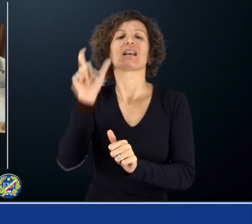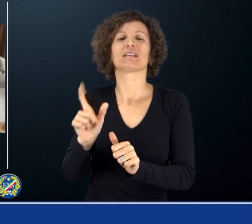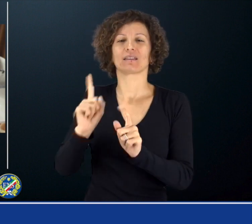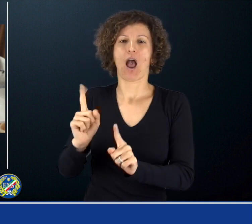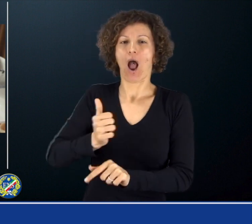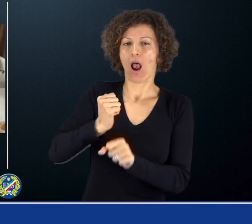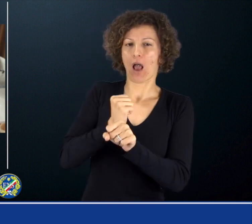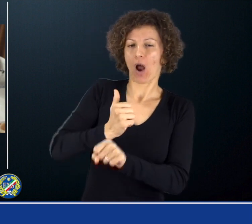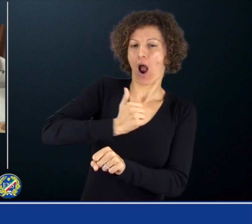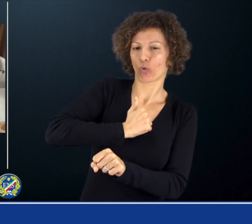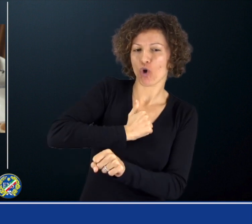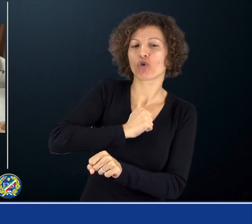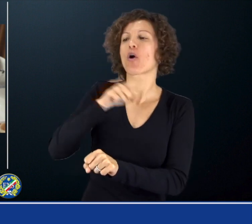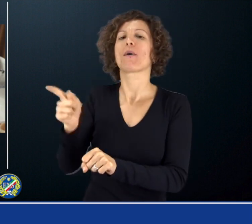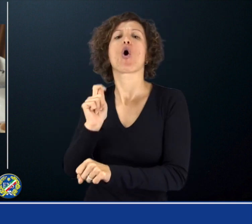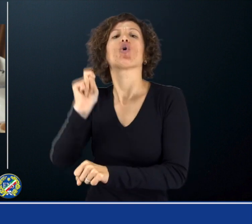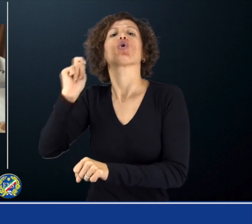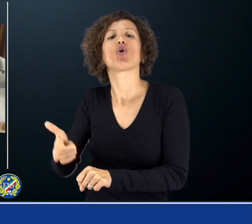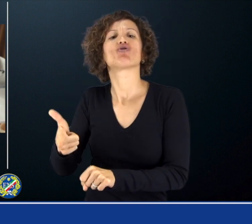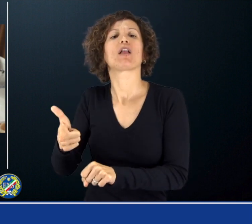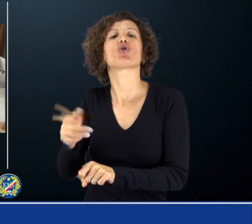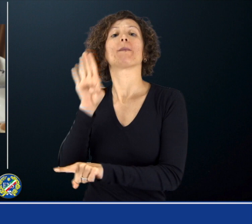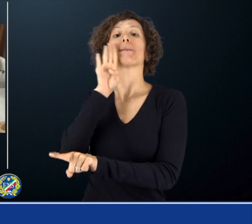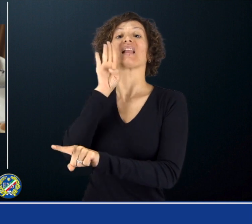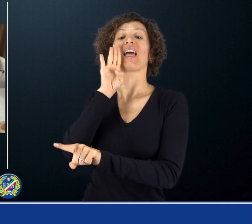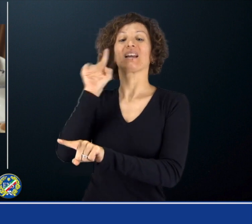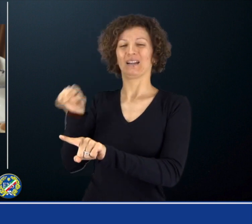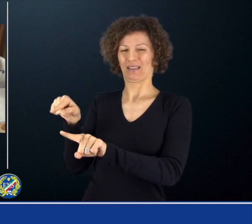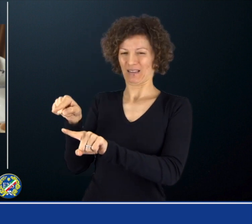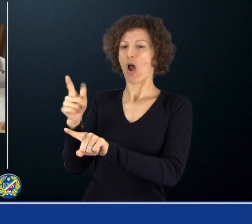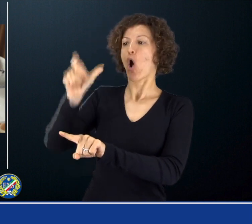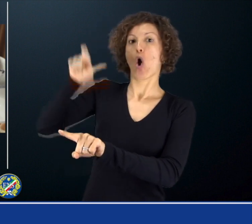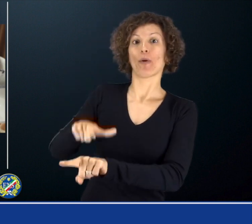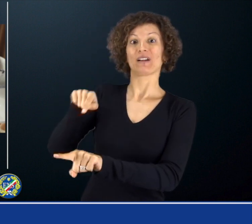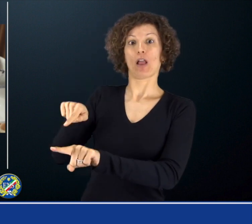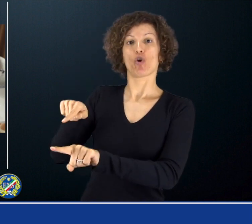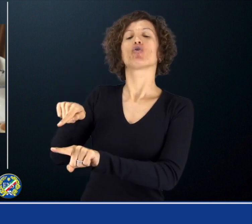maternità delle autonome e il congedo di paternità obbligatorio a pagamento diretto.